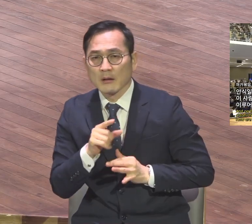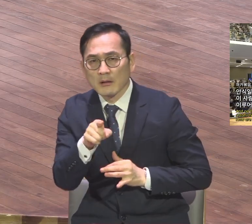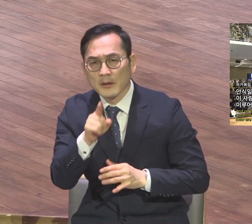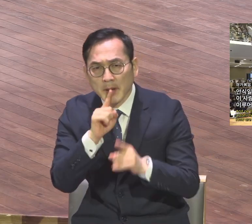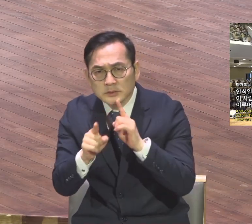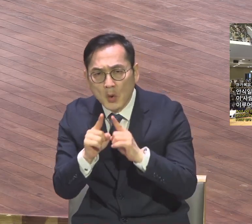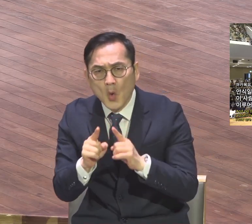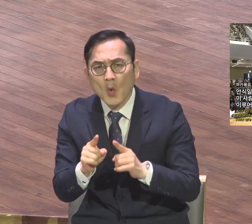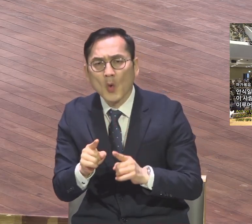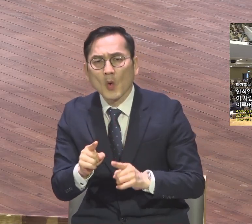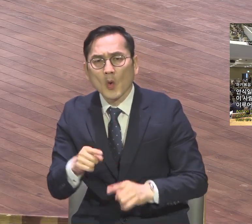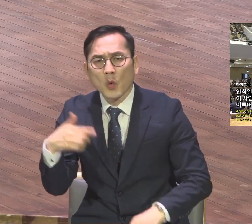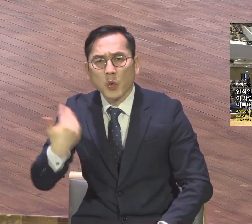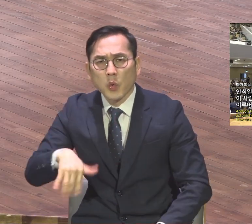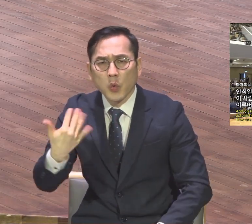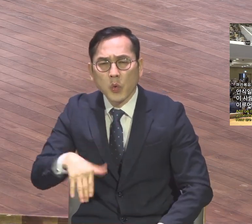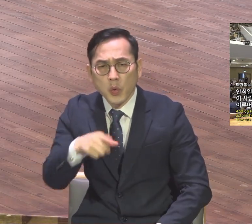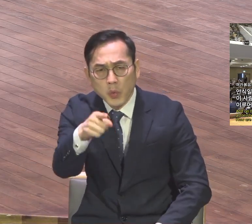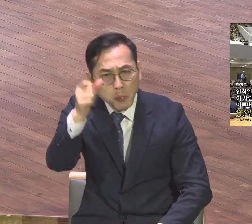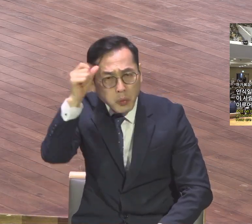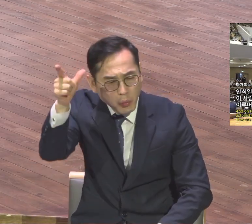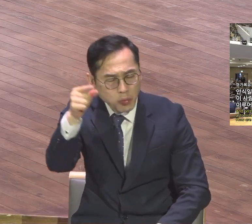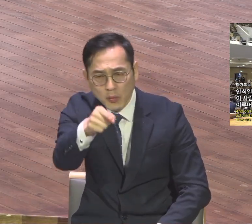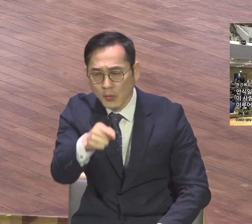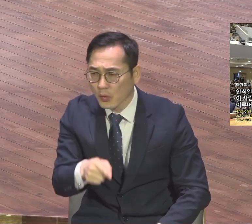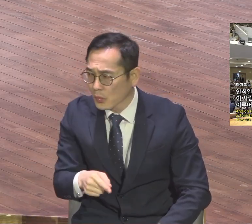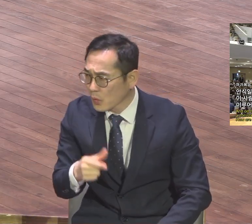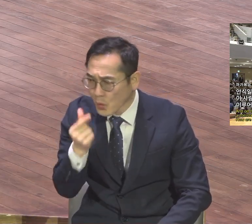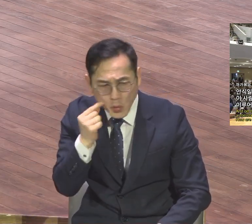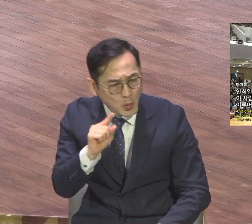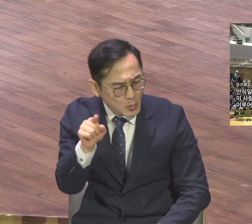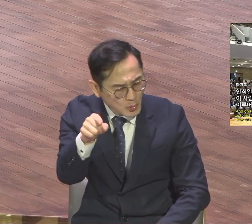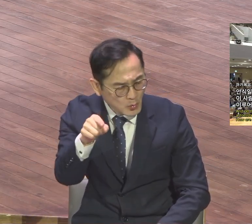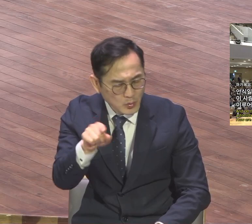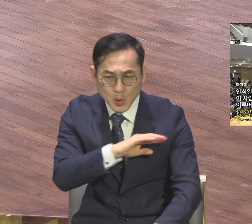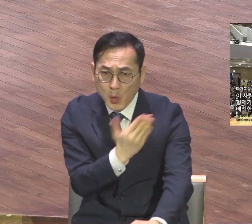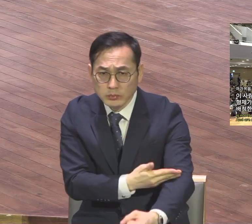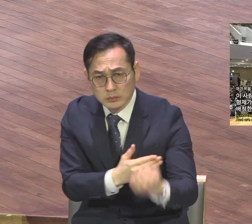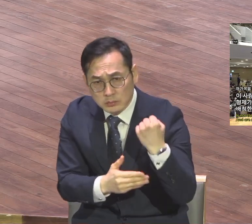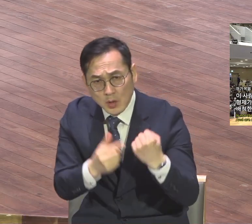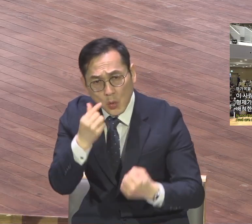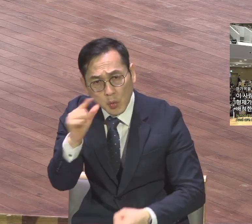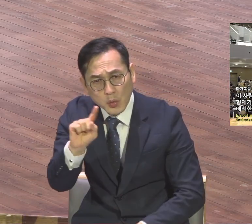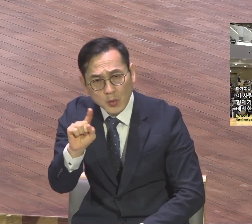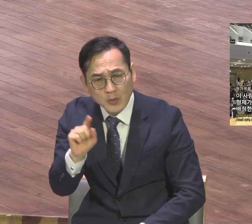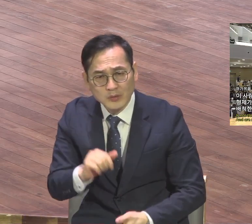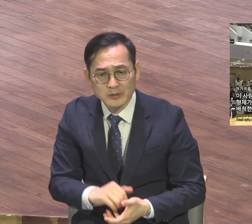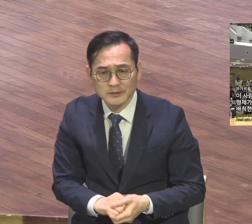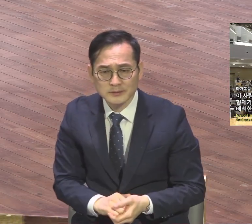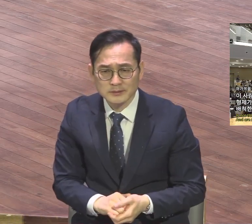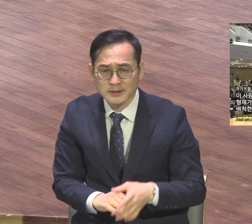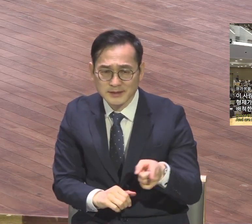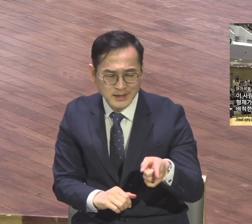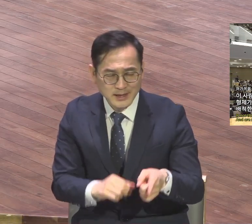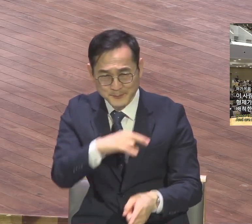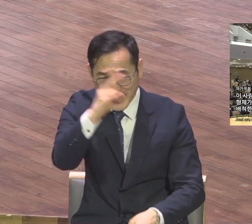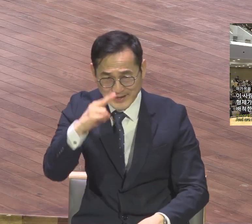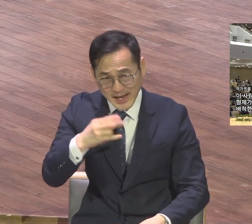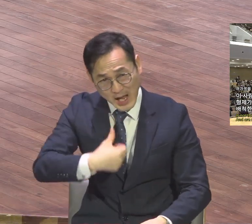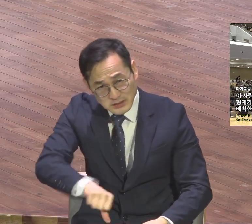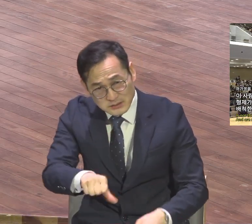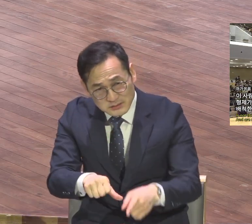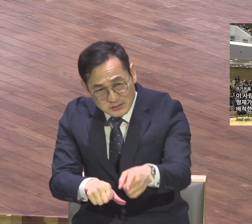것을 얻었느냐? 이 사람이 받은 지혜와 그 손으로 이루어지는 이런 권능이 어찌 됨이냐? 이 사람이 마리아 아들 목수가